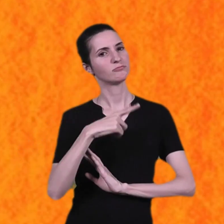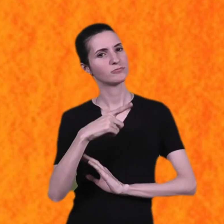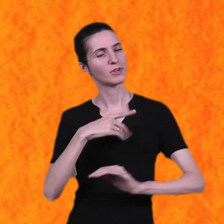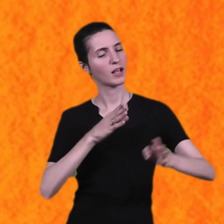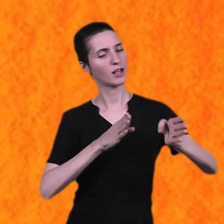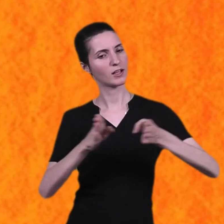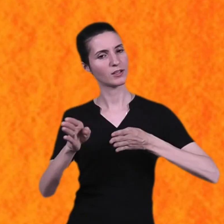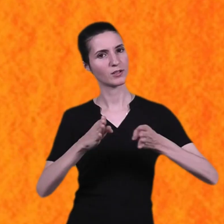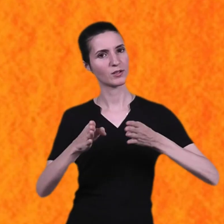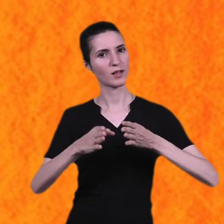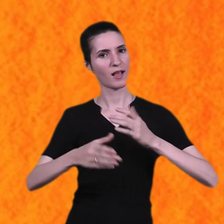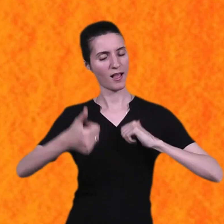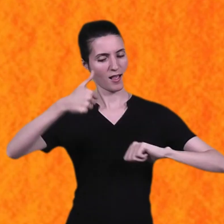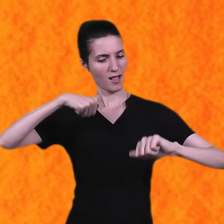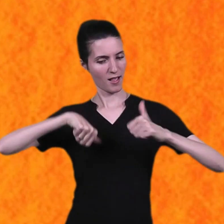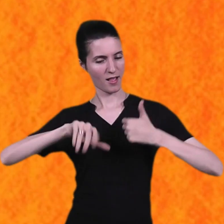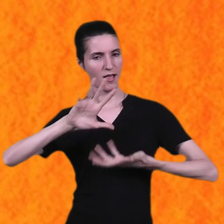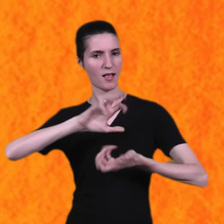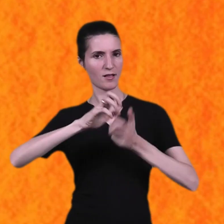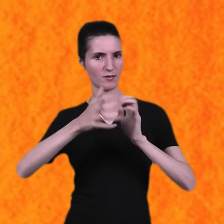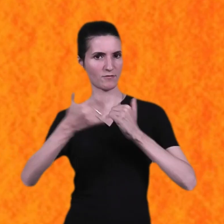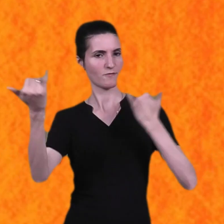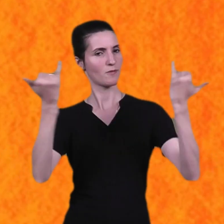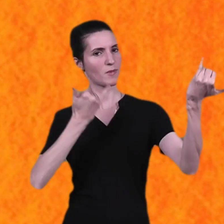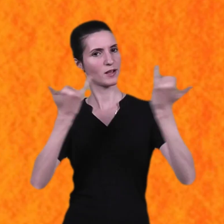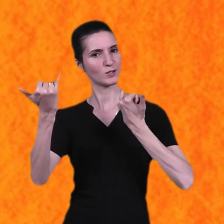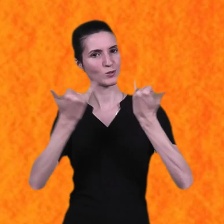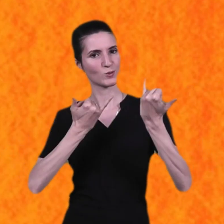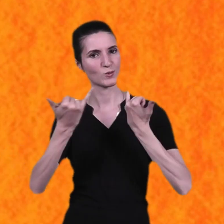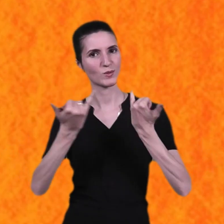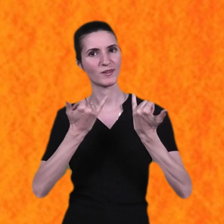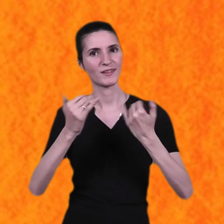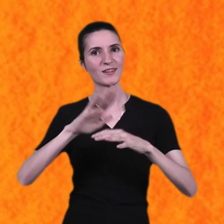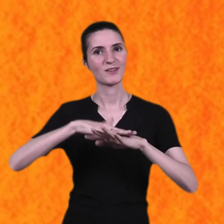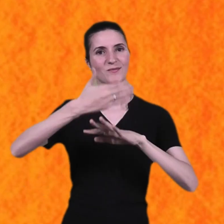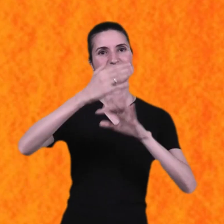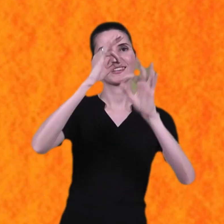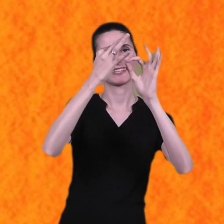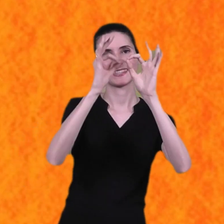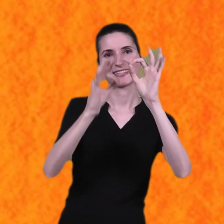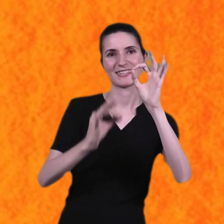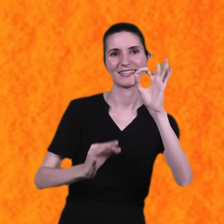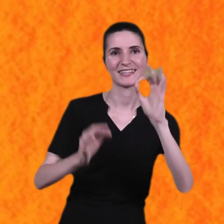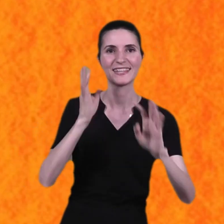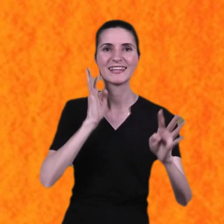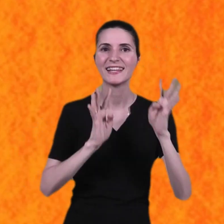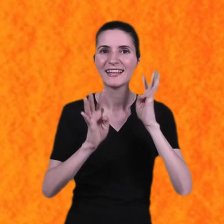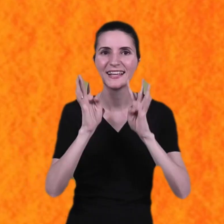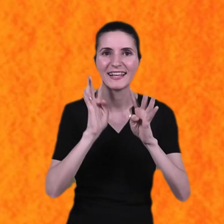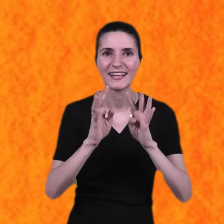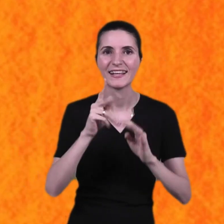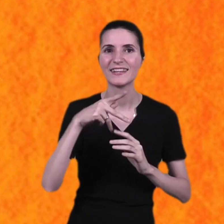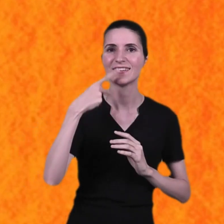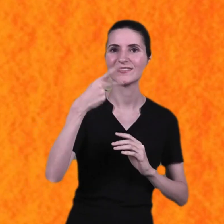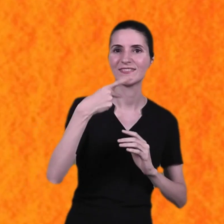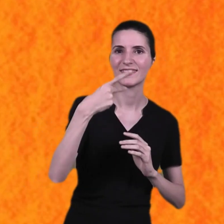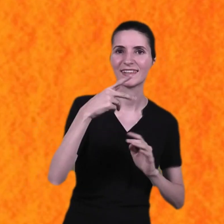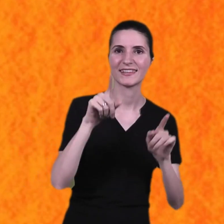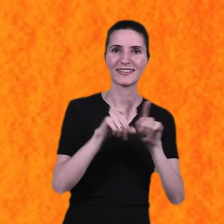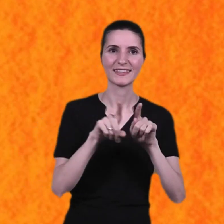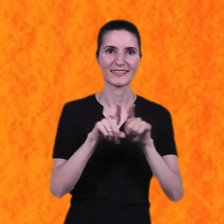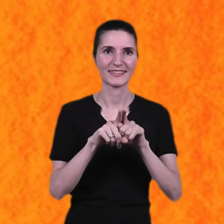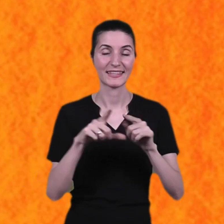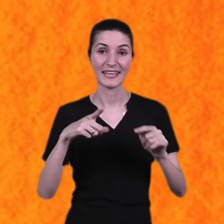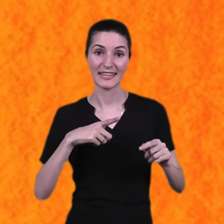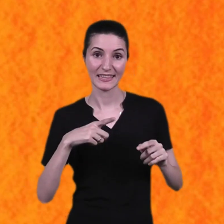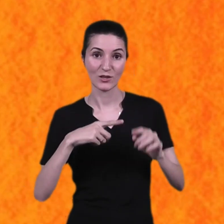ao acesso a todas as informações. Verdade. Ah, mas tem mais um detalhe muito legal que eu quero falar também, que nós